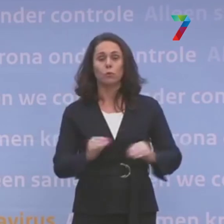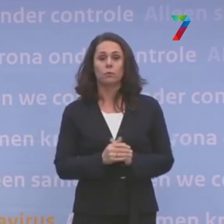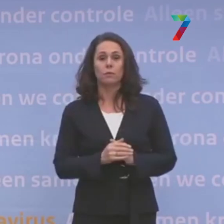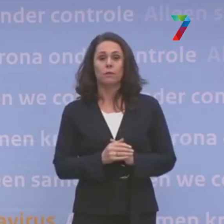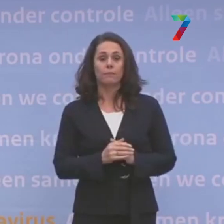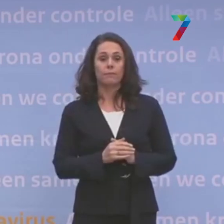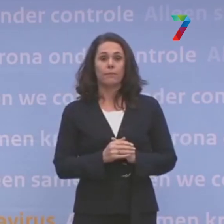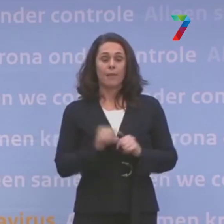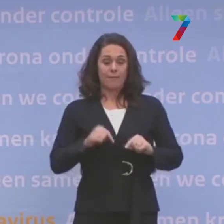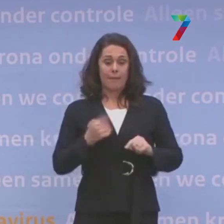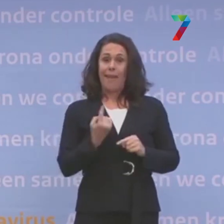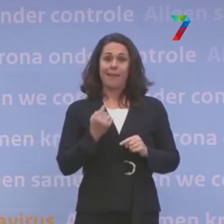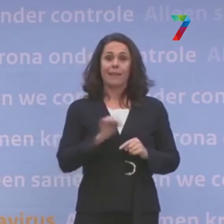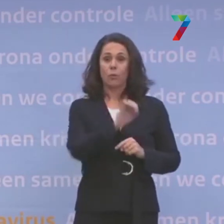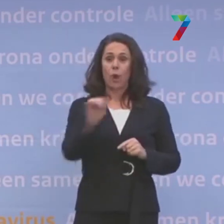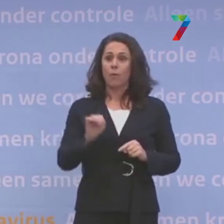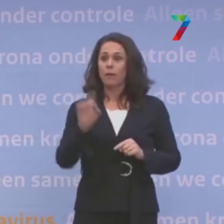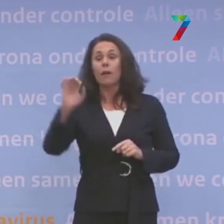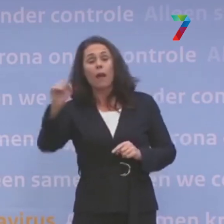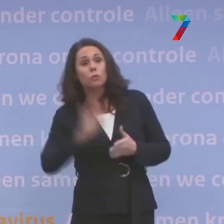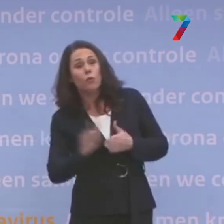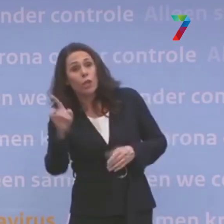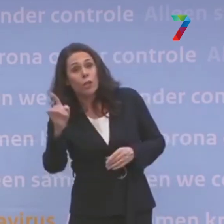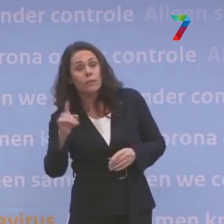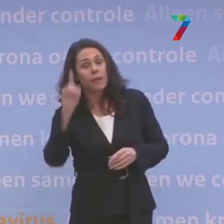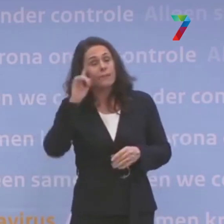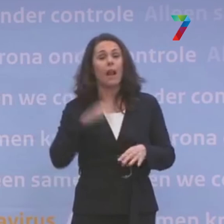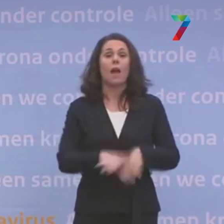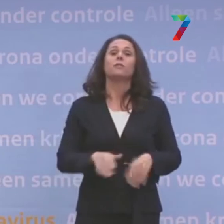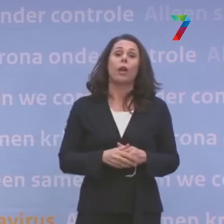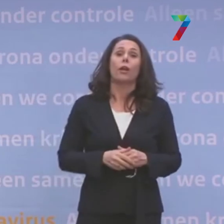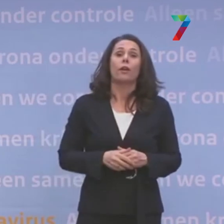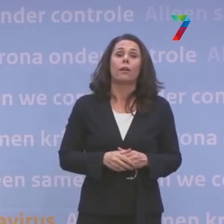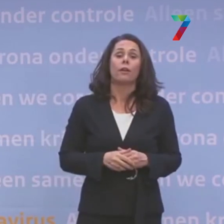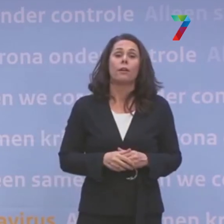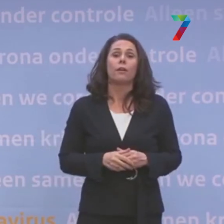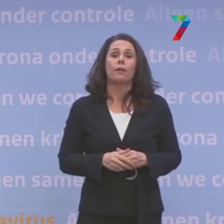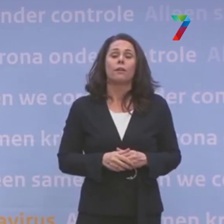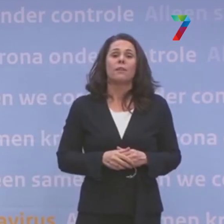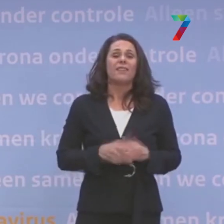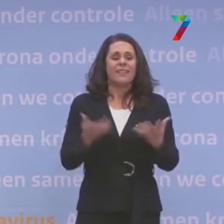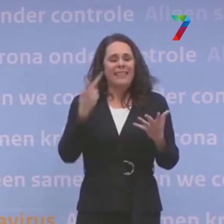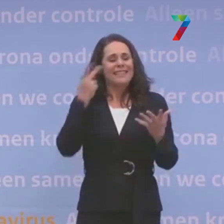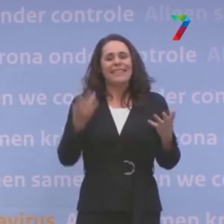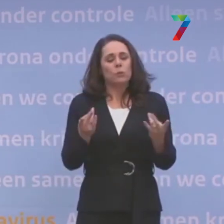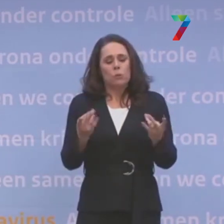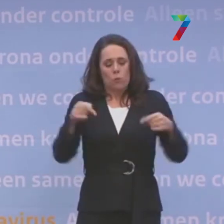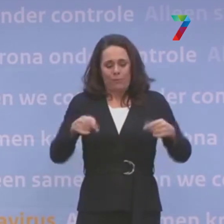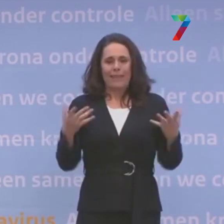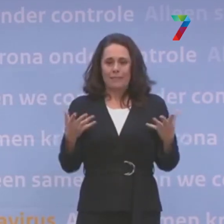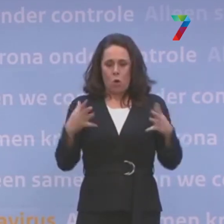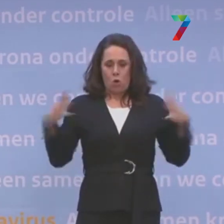enige in Europa die het doet. Hè? Kan het ook zonder? Nou, ik denk dat dat lastig is, omdat je dan... Ik niet helemaal zie hoe je dan op deze